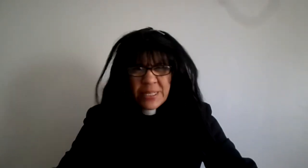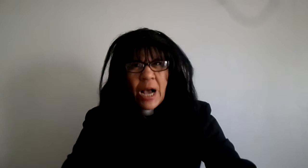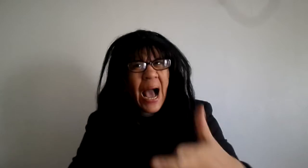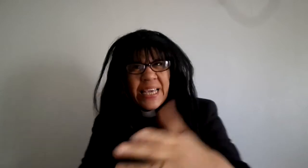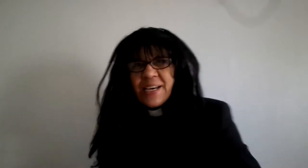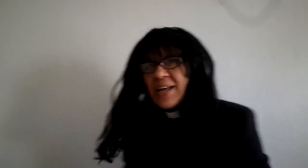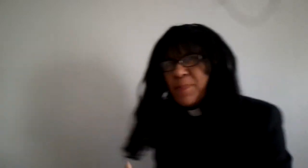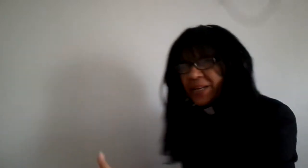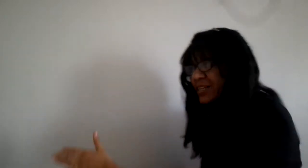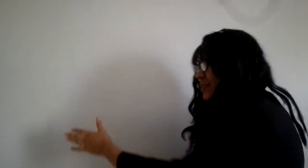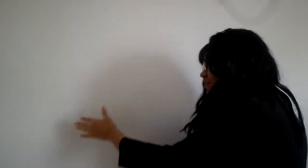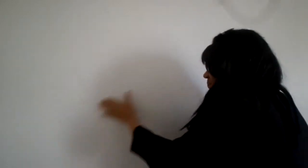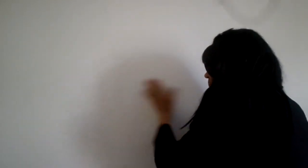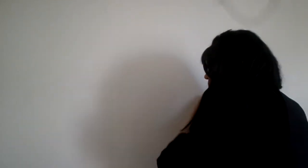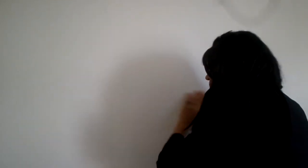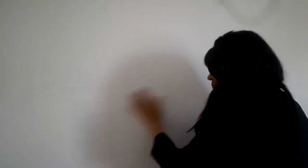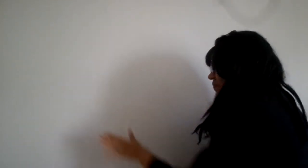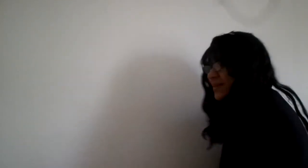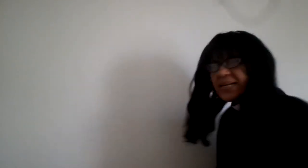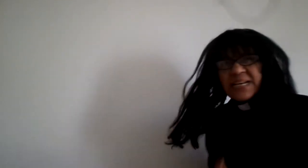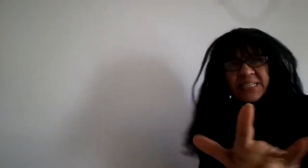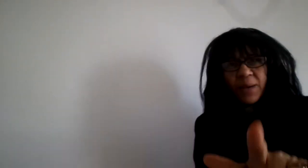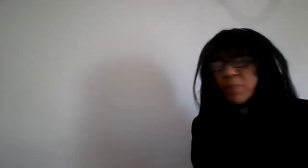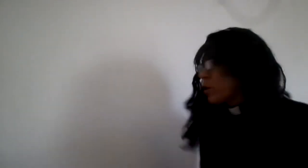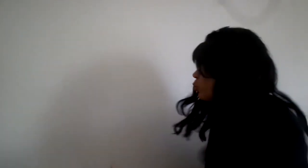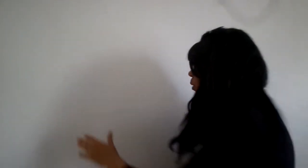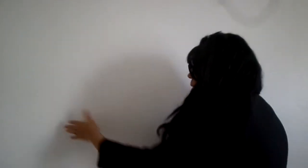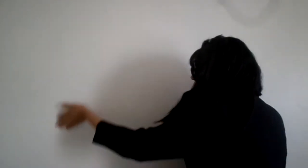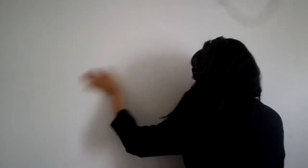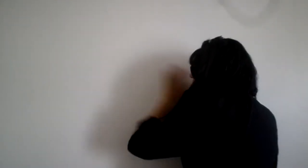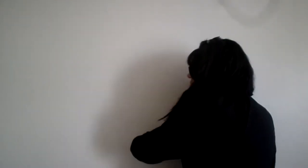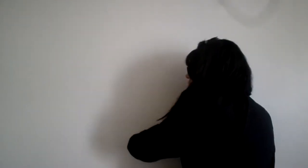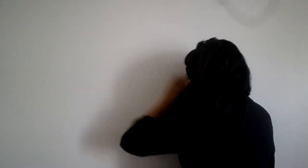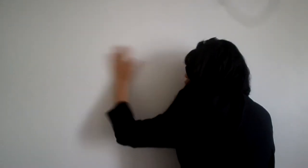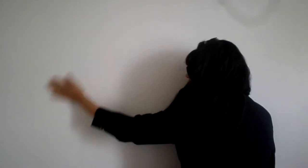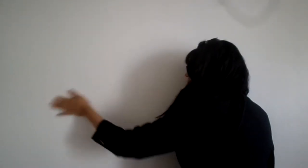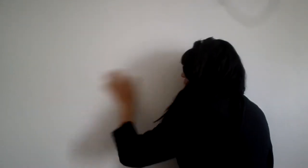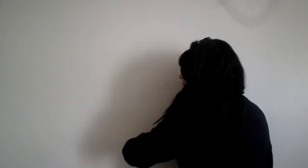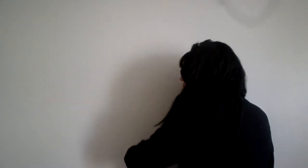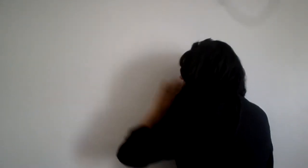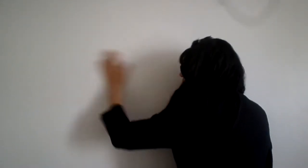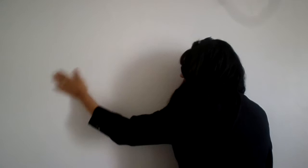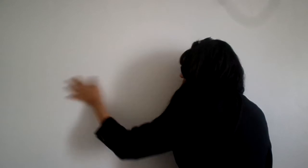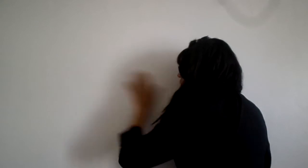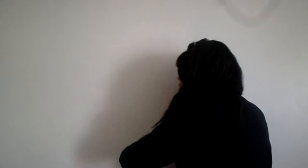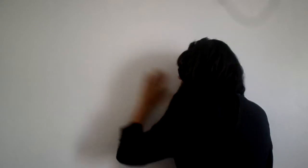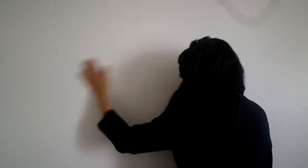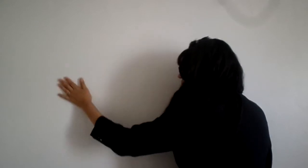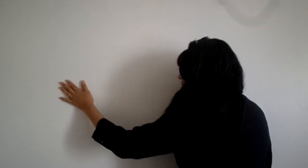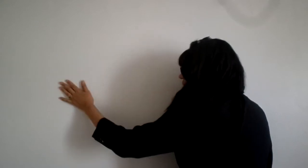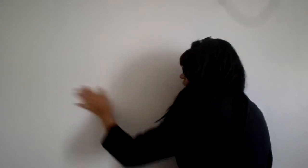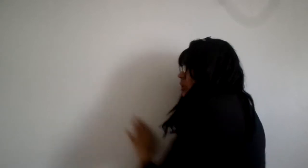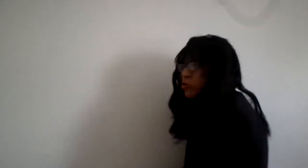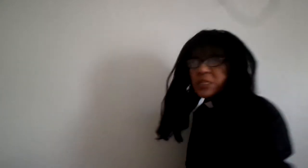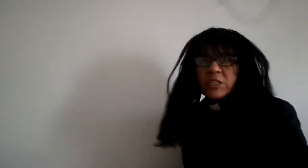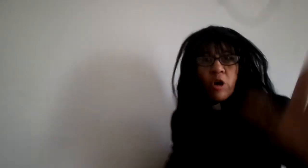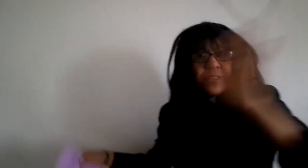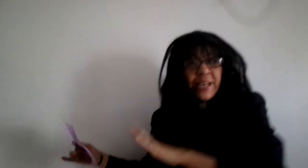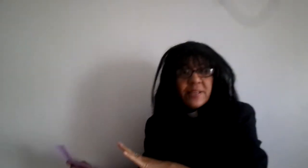predica. ¿A qué? A las paredes. Sabemos que tú ves una pared aquí, tú no ves nada. Aquí no se ve nada. Y tú dices, Dios está ahí.